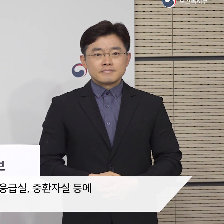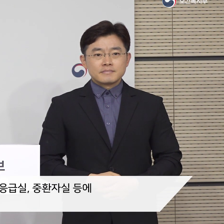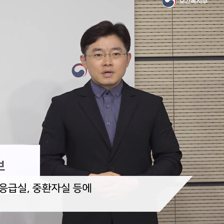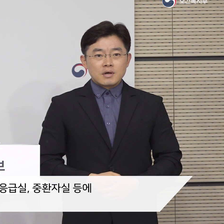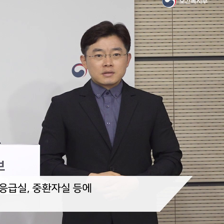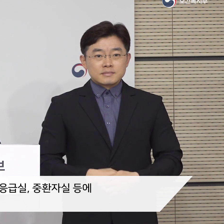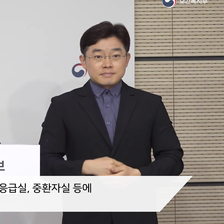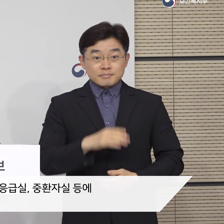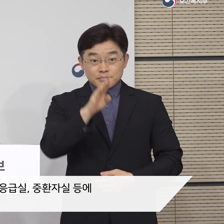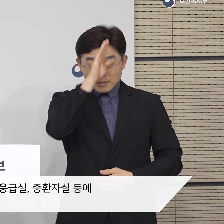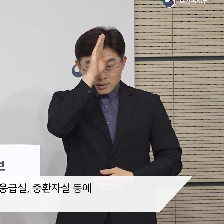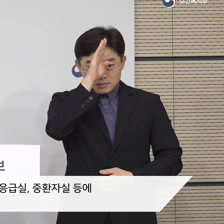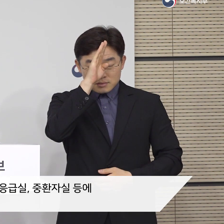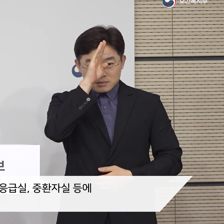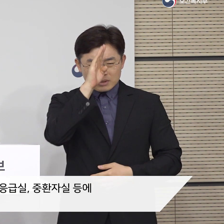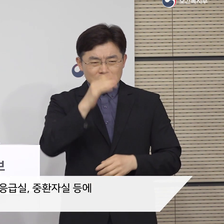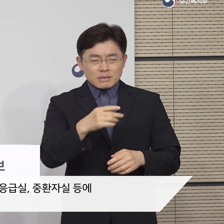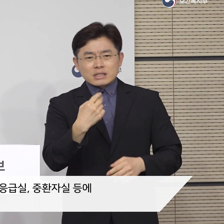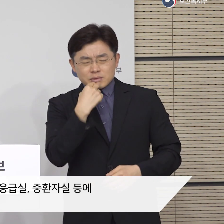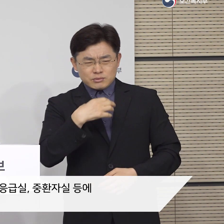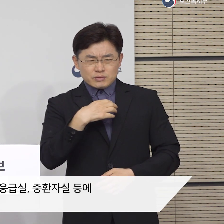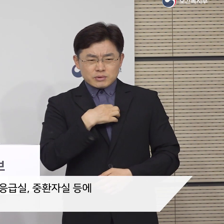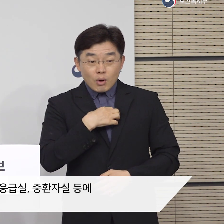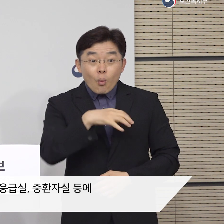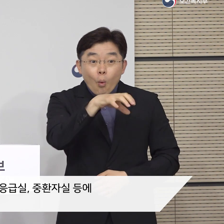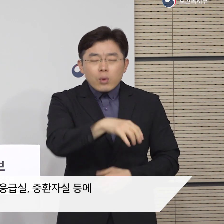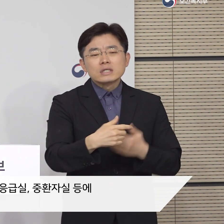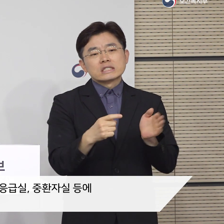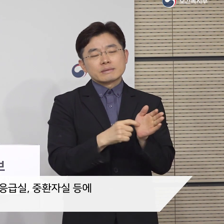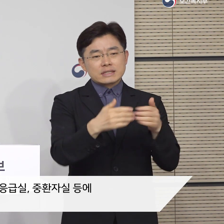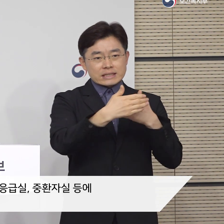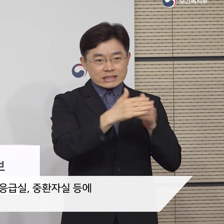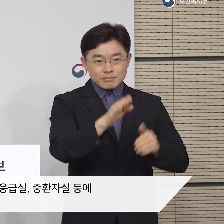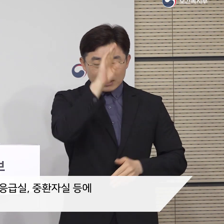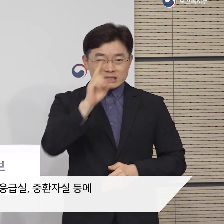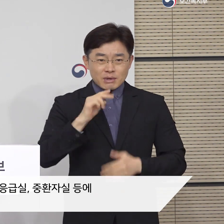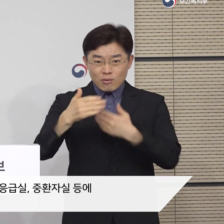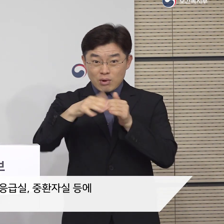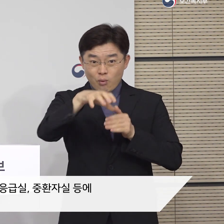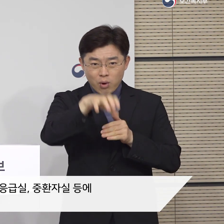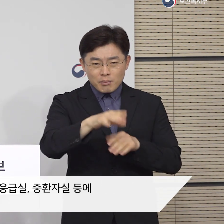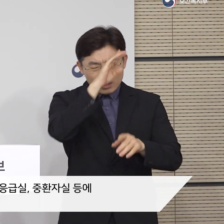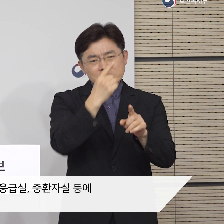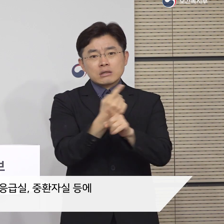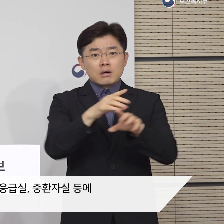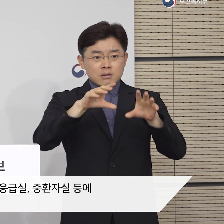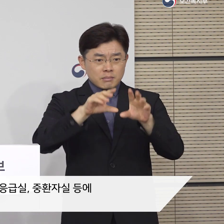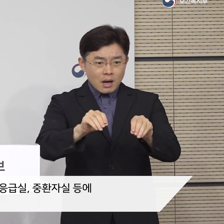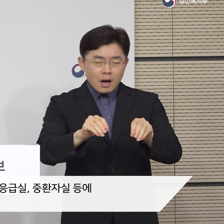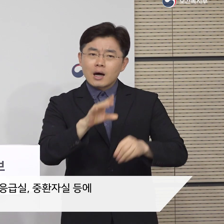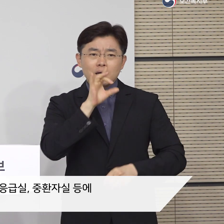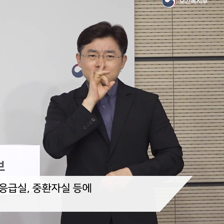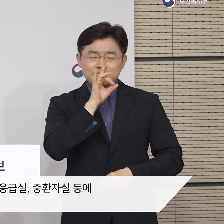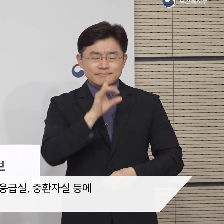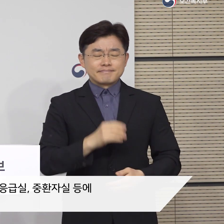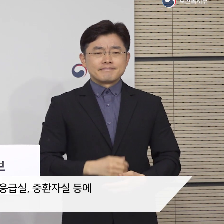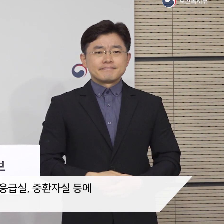다투는 위급한 환자가 있는 응급실, 중환자실 등에 진료 공백이 발생해서는 안 될